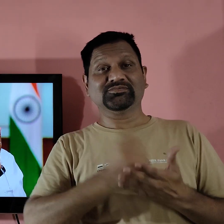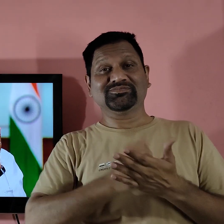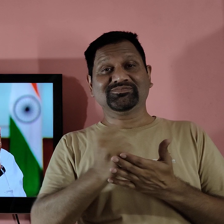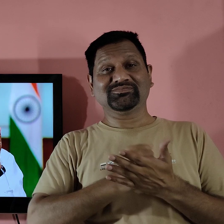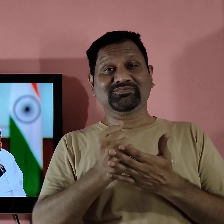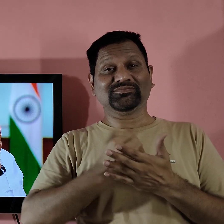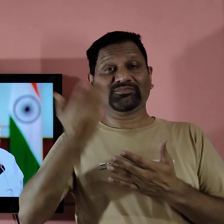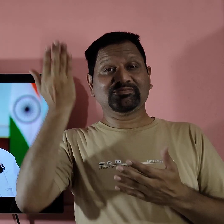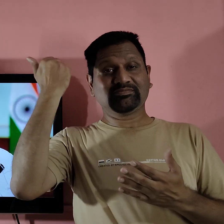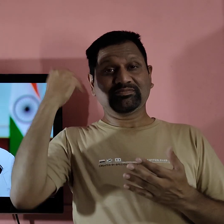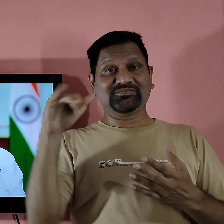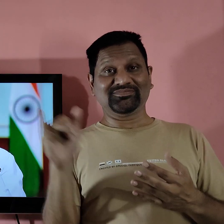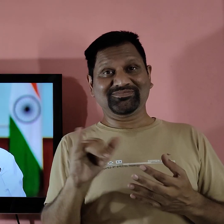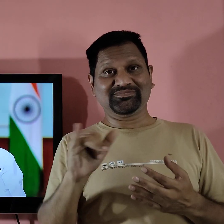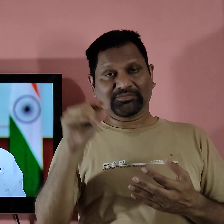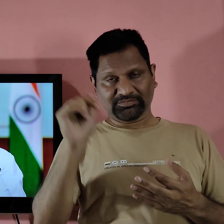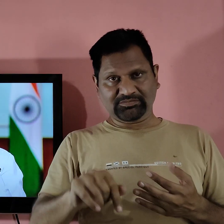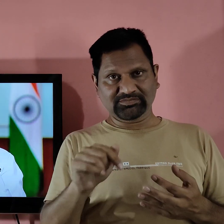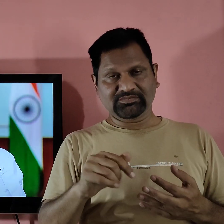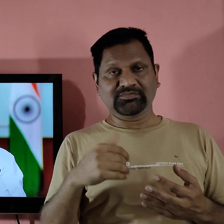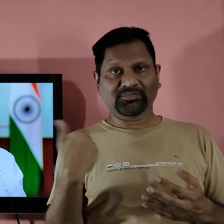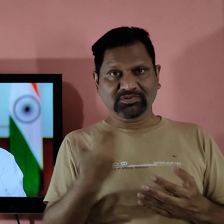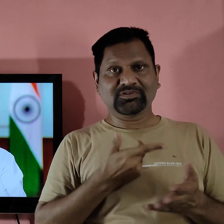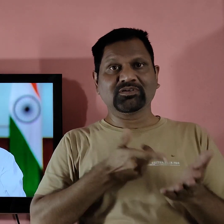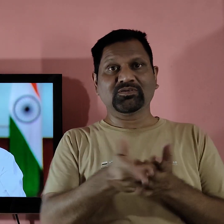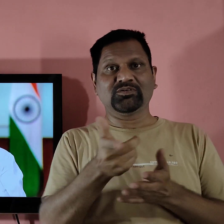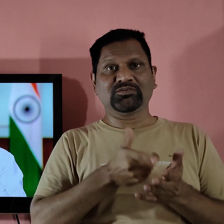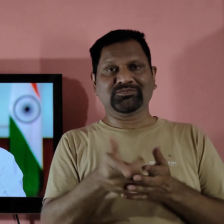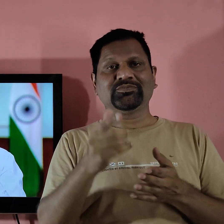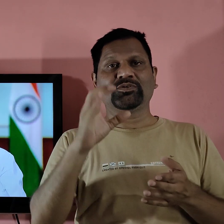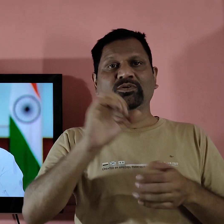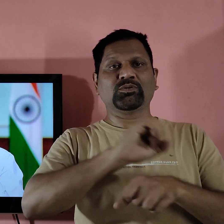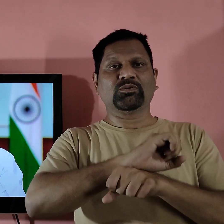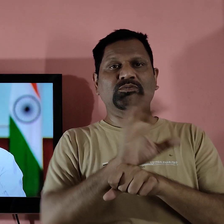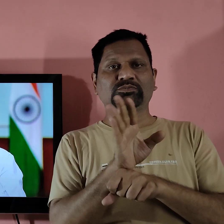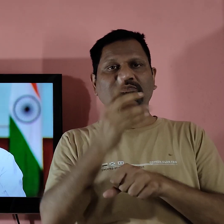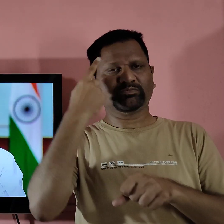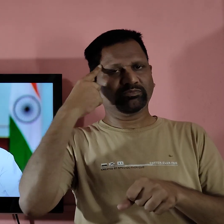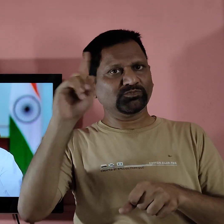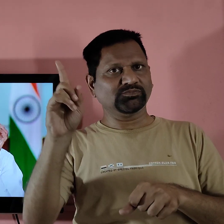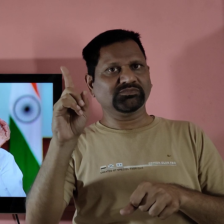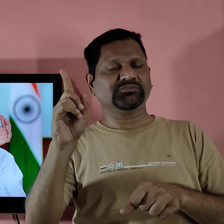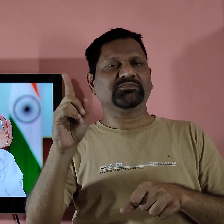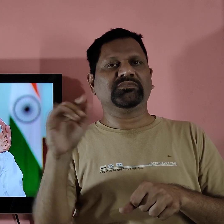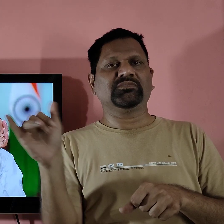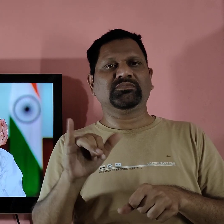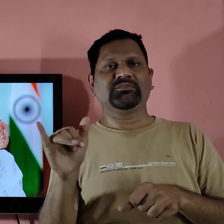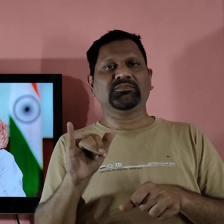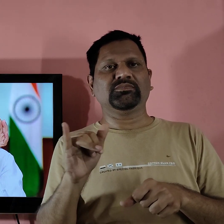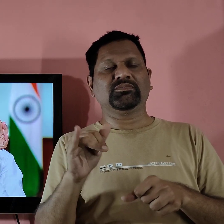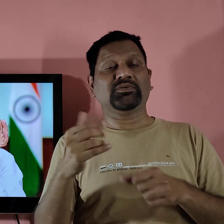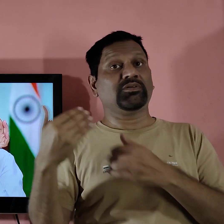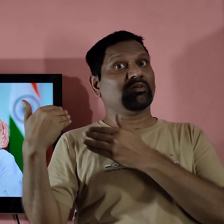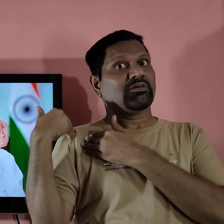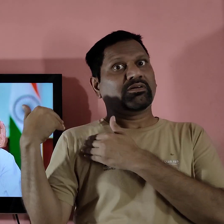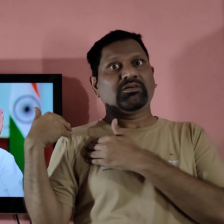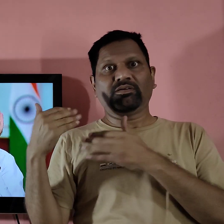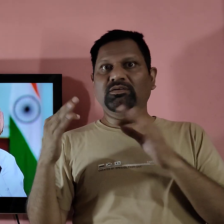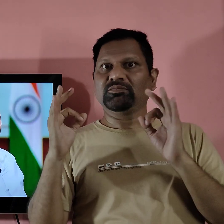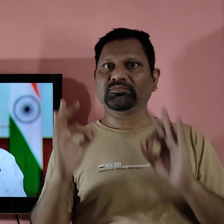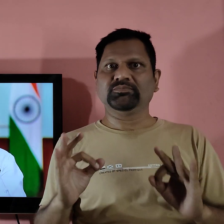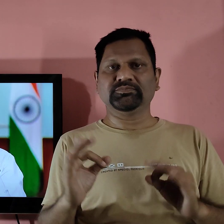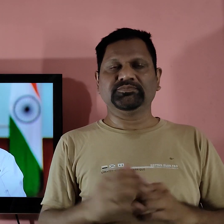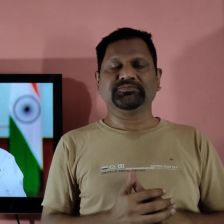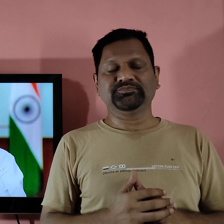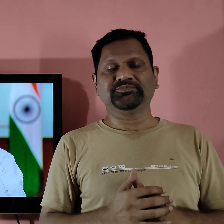ने हमारे गांवों को कोरोना के खिलाफ लड़ाई में अहम भूमिका निभाने के लिए